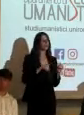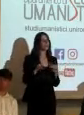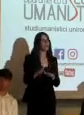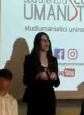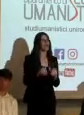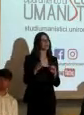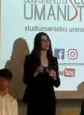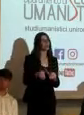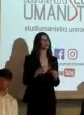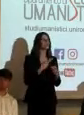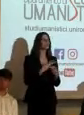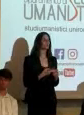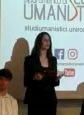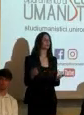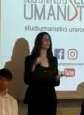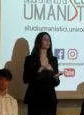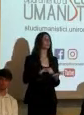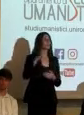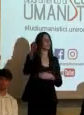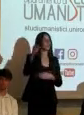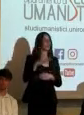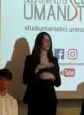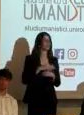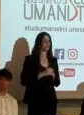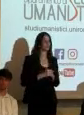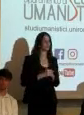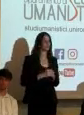riportare alla luce. E quello che facciamo è quindi